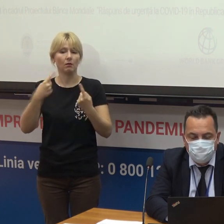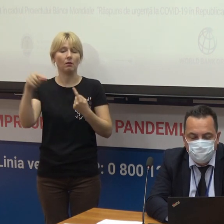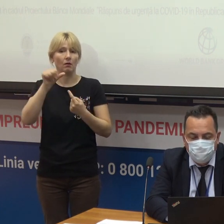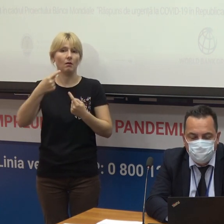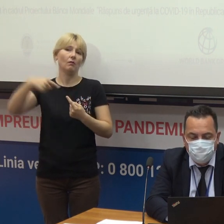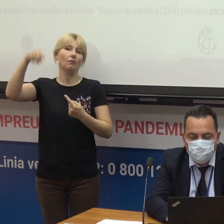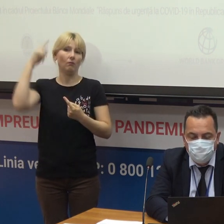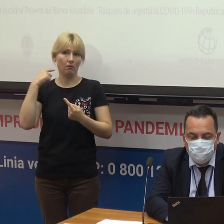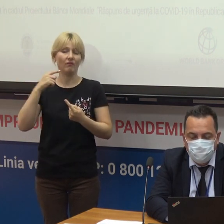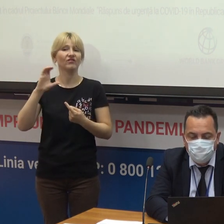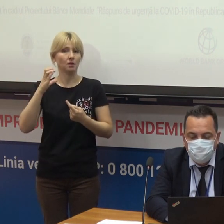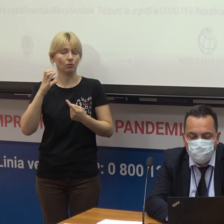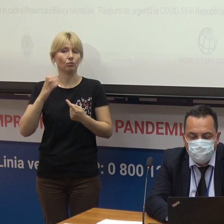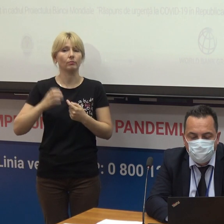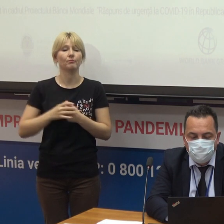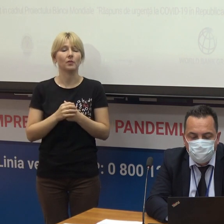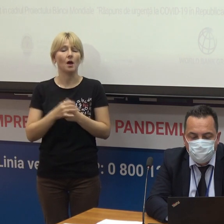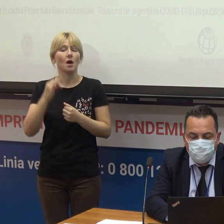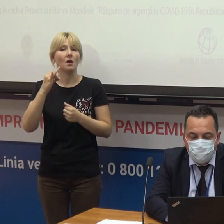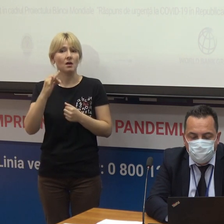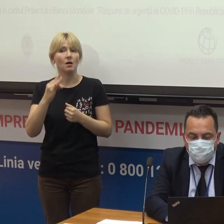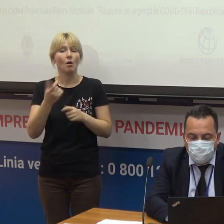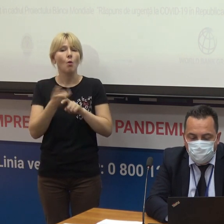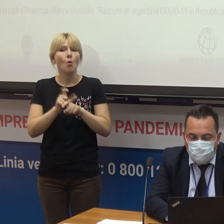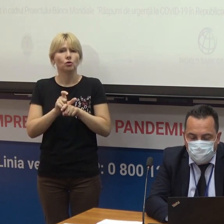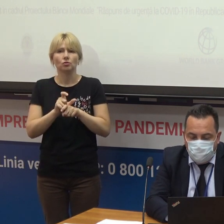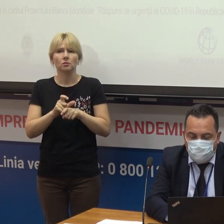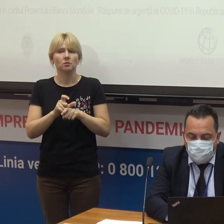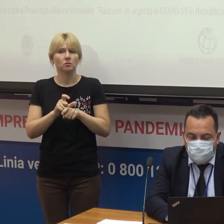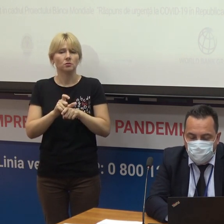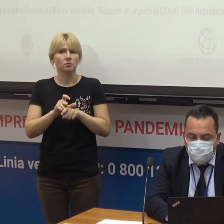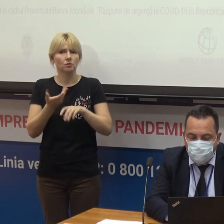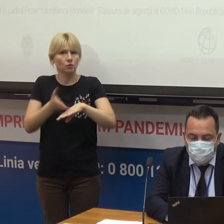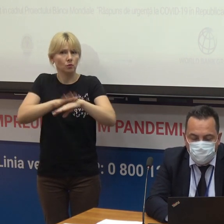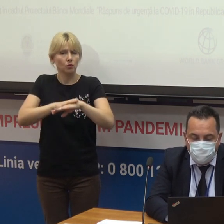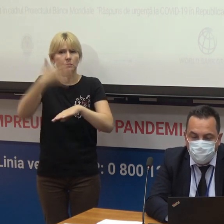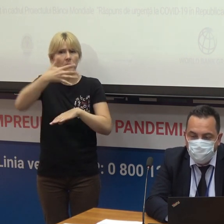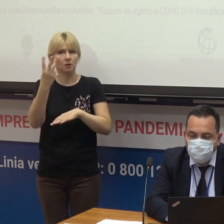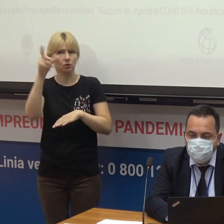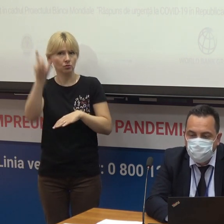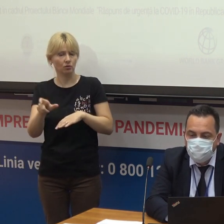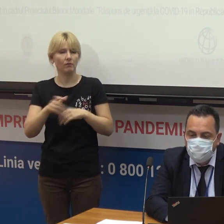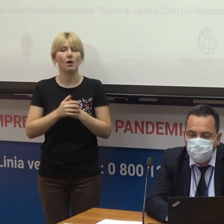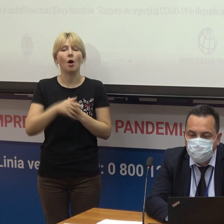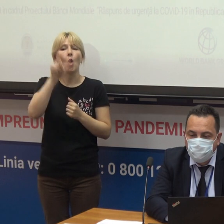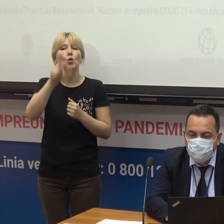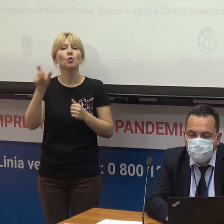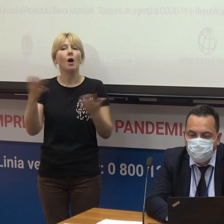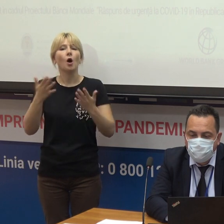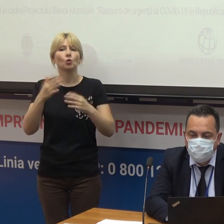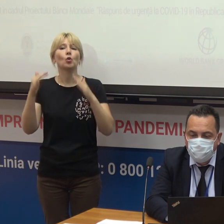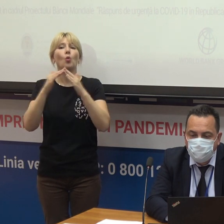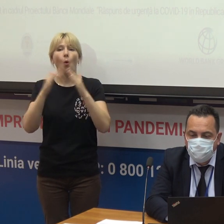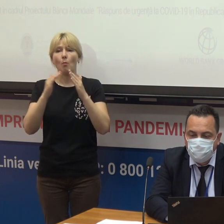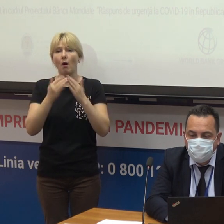săptămânii precedente, dintre care în stare extrem de gravă sunt 53 de pacienți. Numărul persoanelor care sunt în tratament